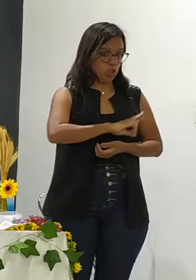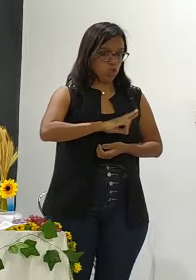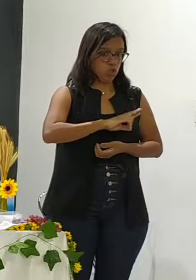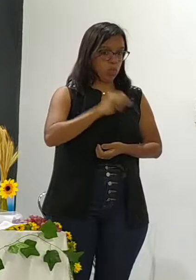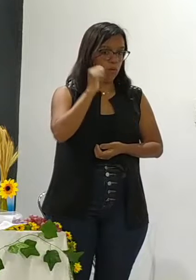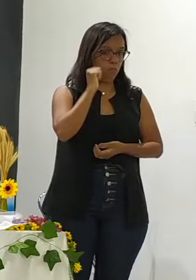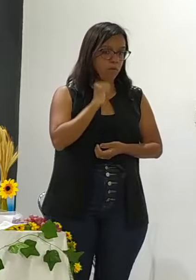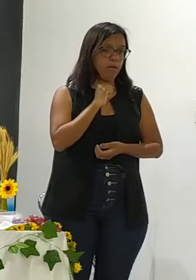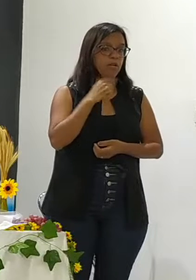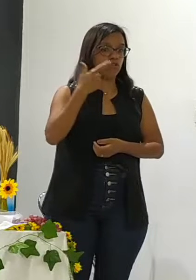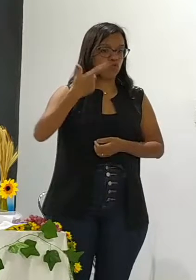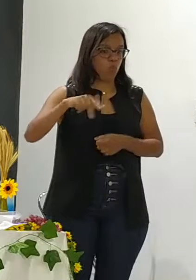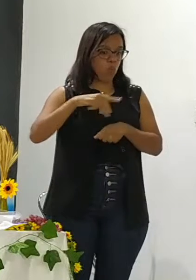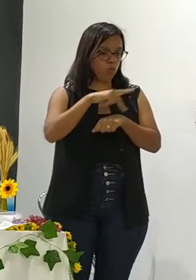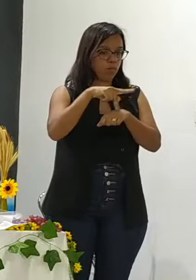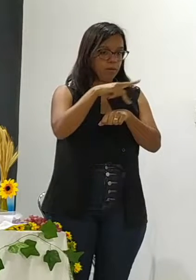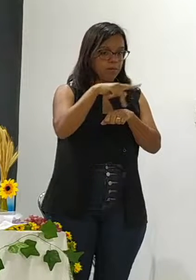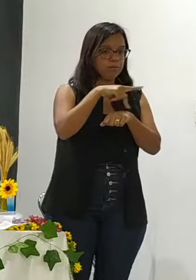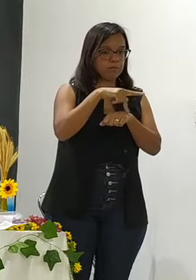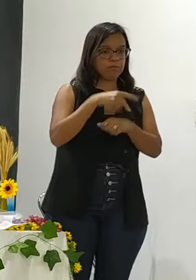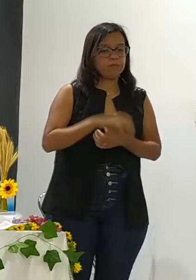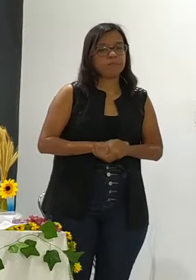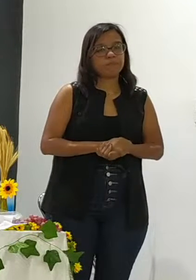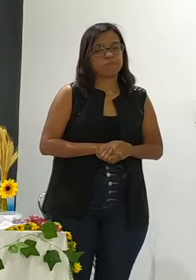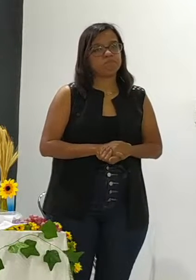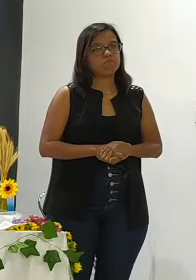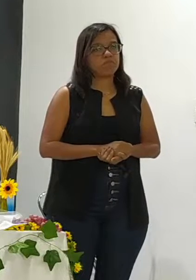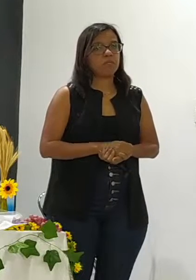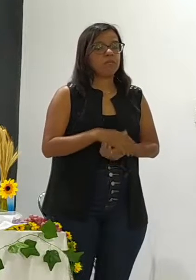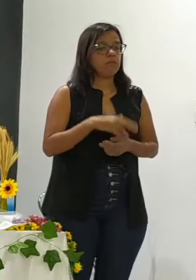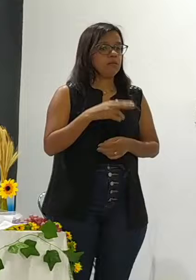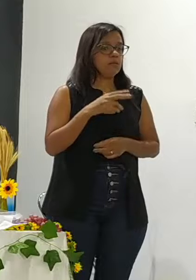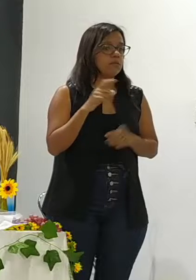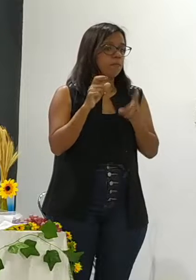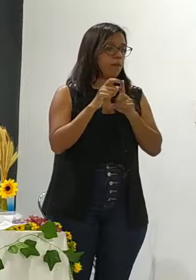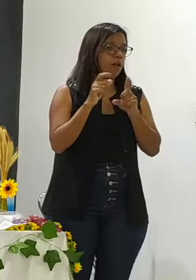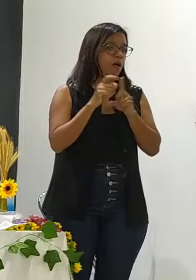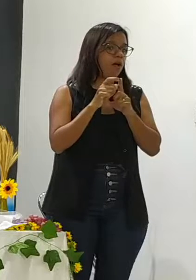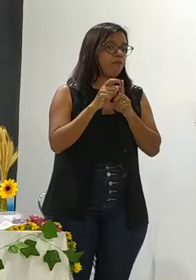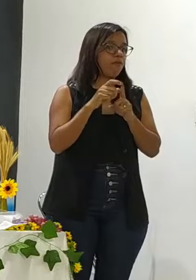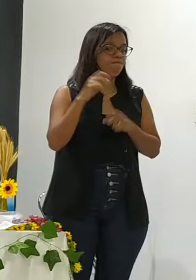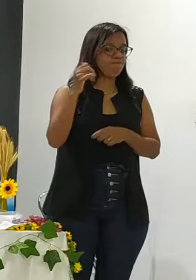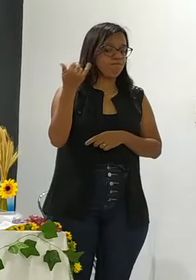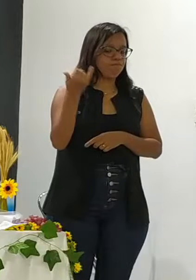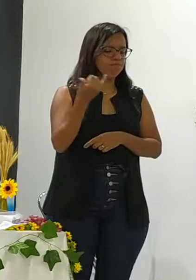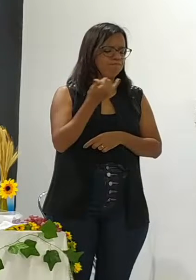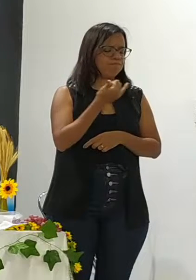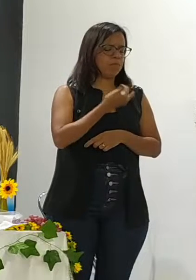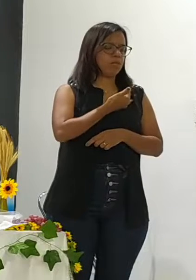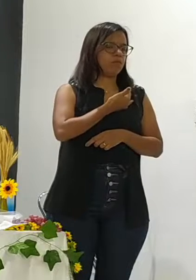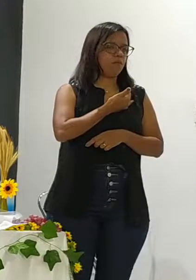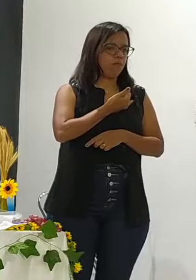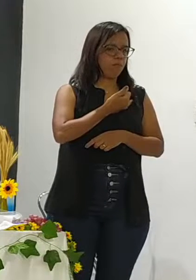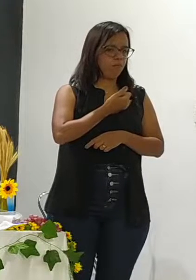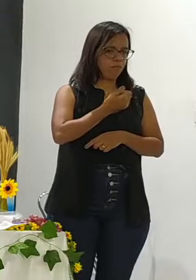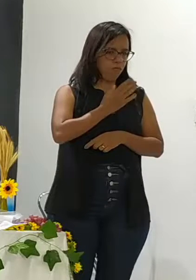estrangeira, né? Olha, irmão, que coisa linda. Essa palavra, ela fala muito forte no meu coração